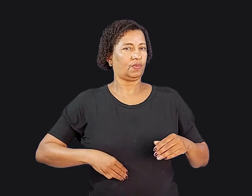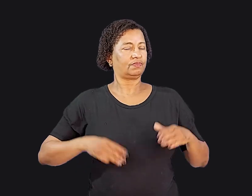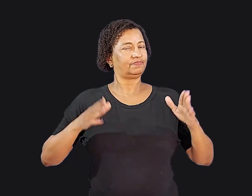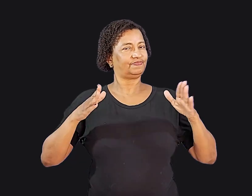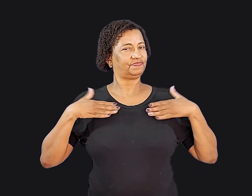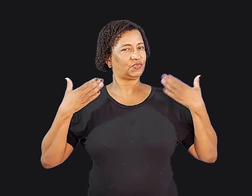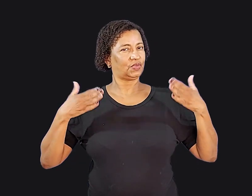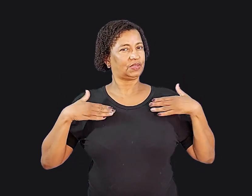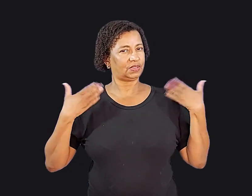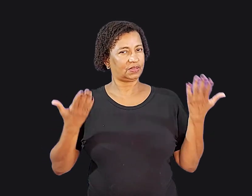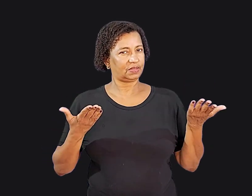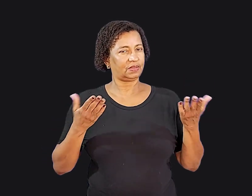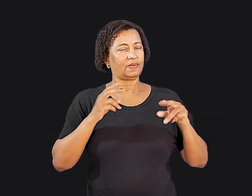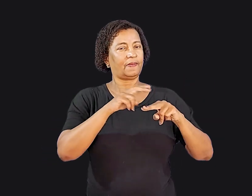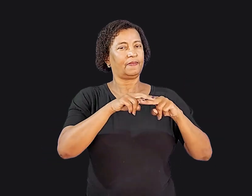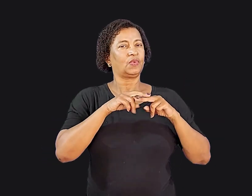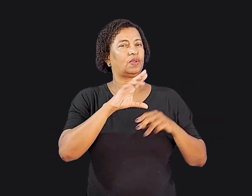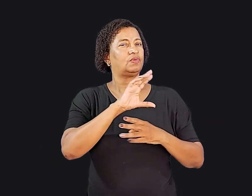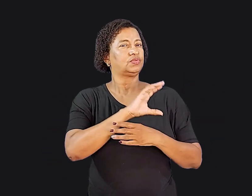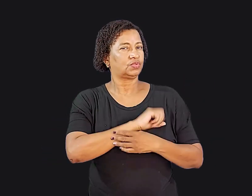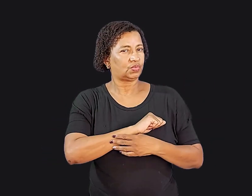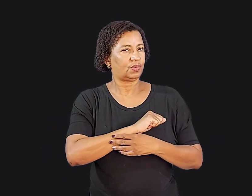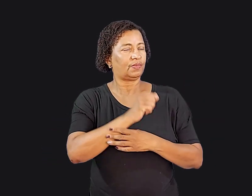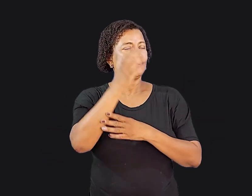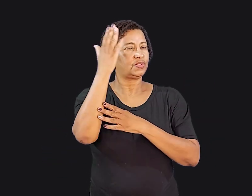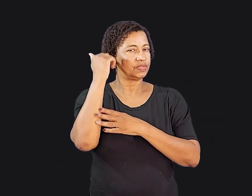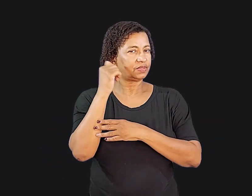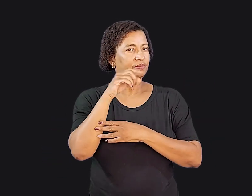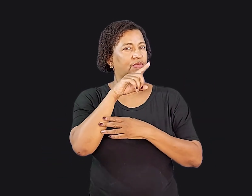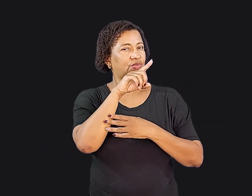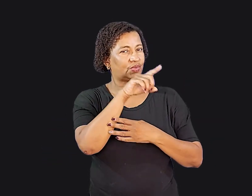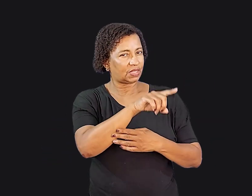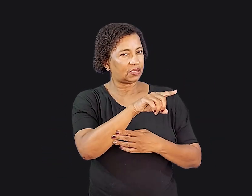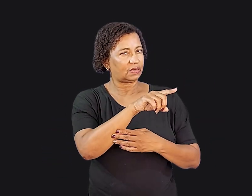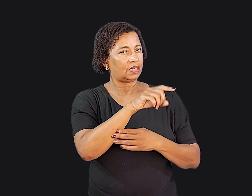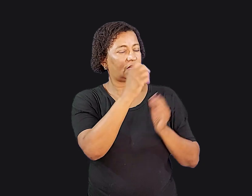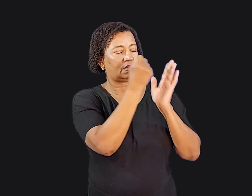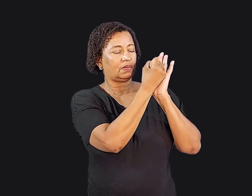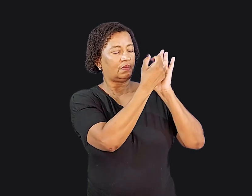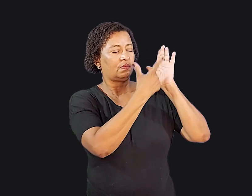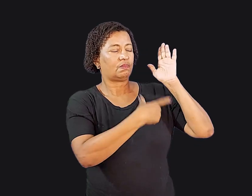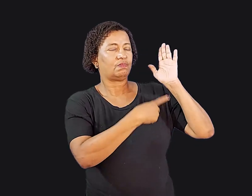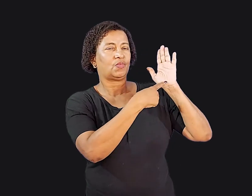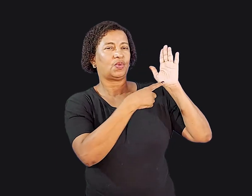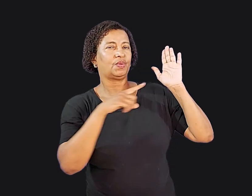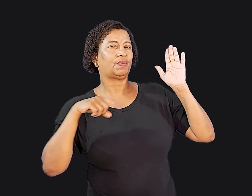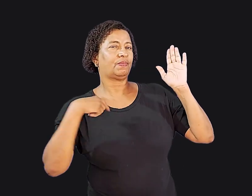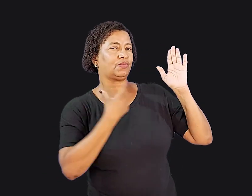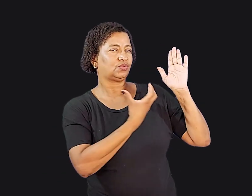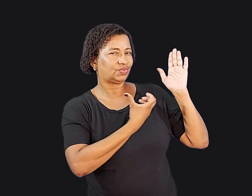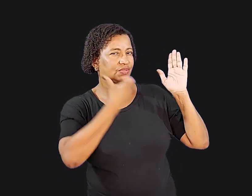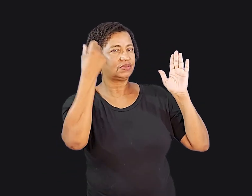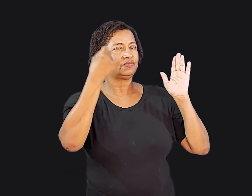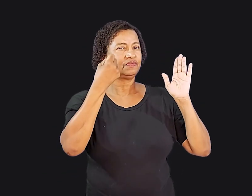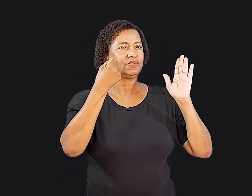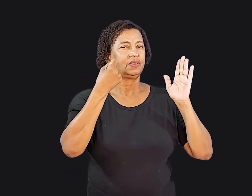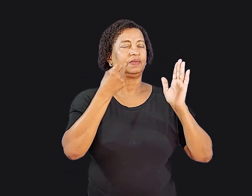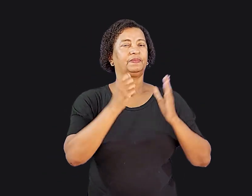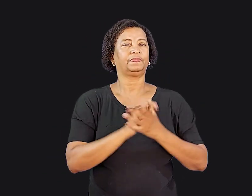com alegria, por amor, sabendo que Ele pagou um preço caríssimo para nos resgatar e para nos